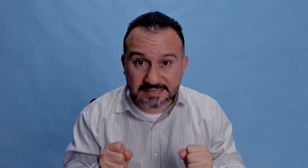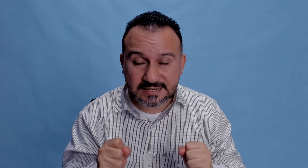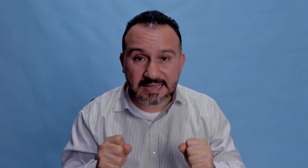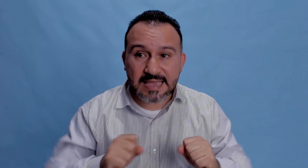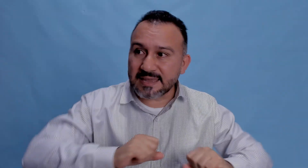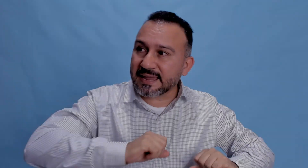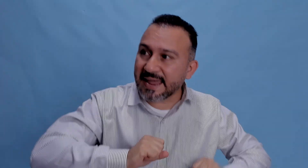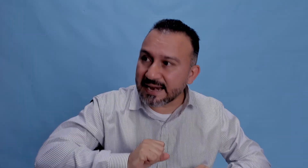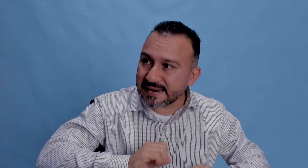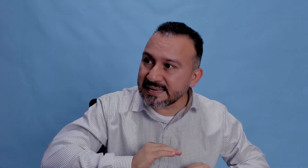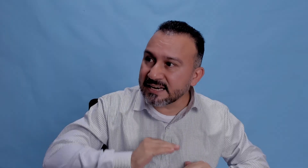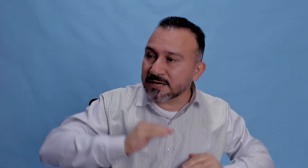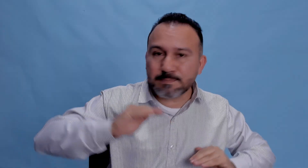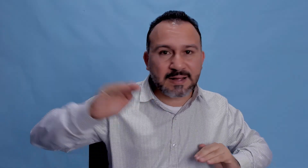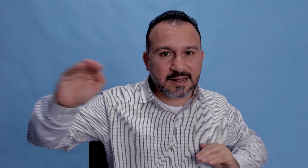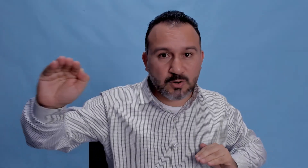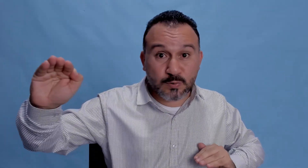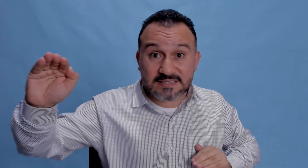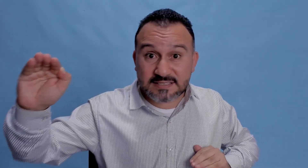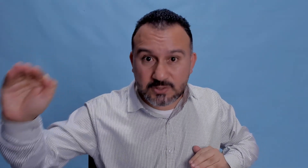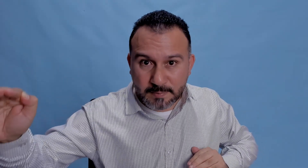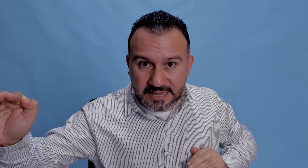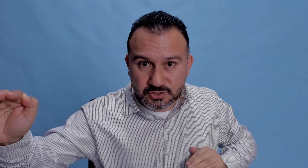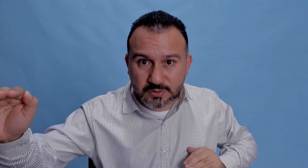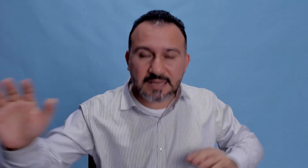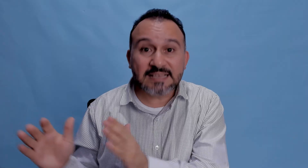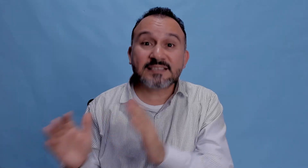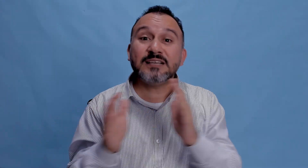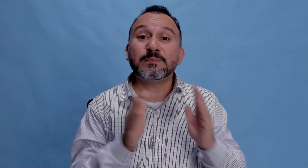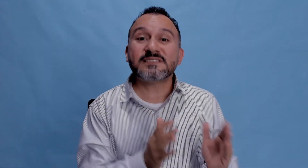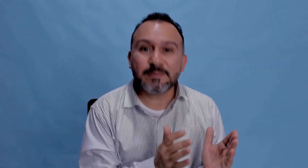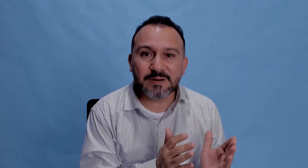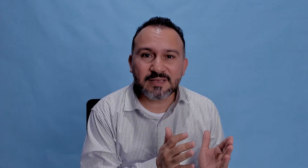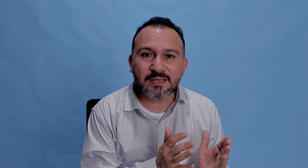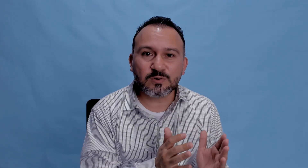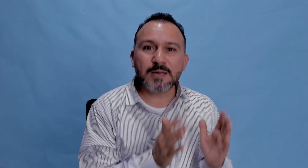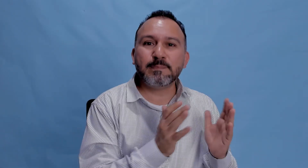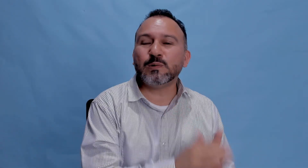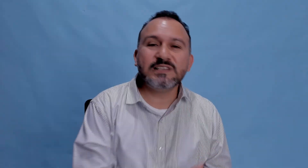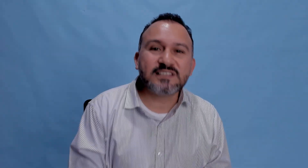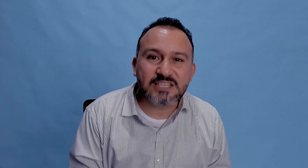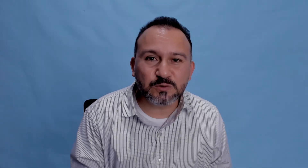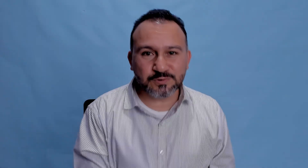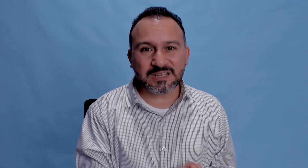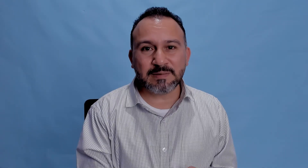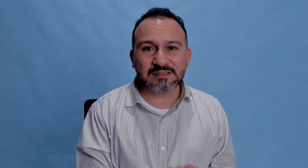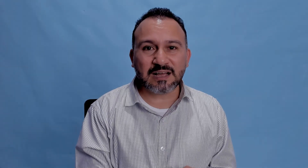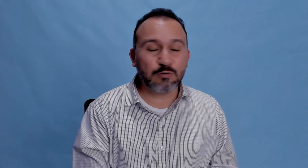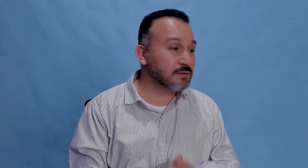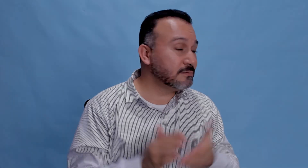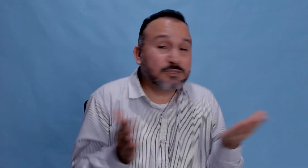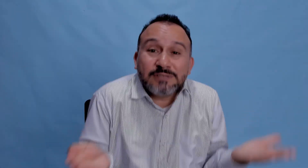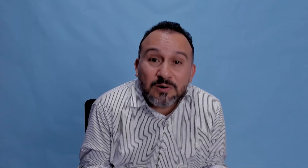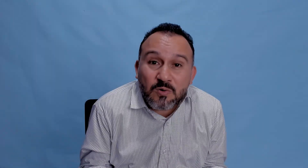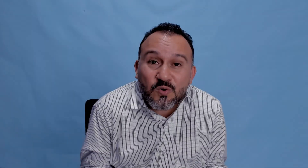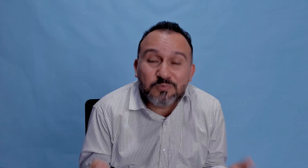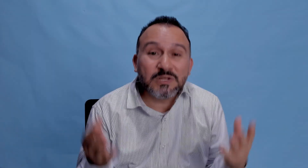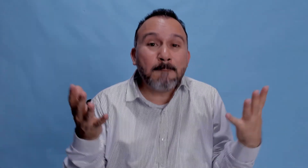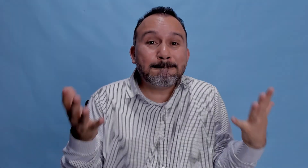criança que quer ir para o ensino médio sem passar primeiro pelo ensino fundamental. Não tem como, não